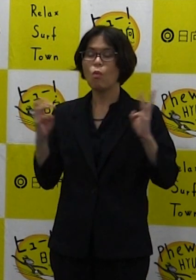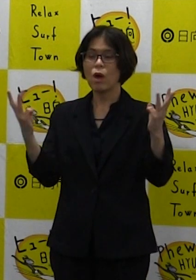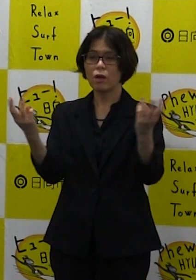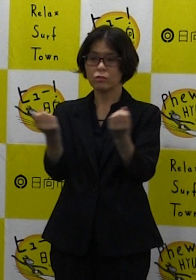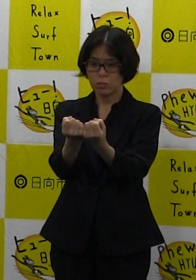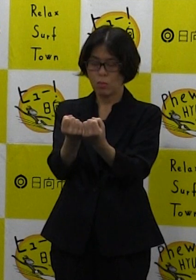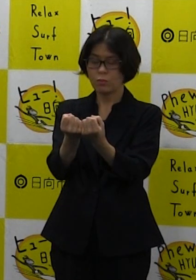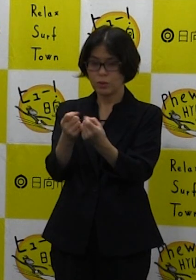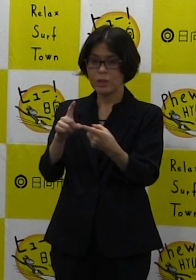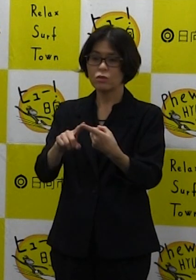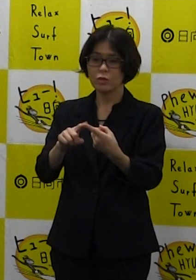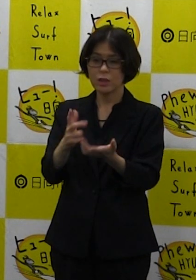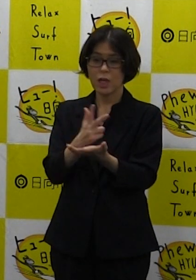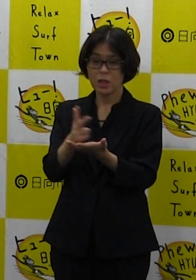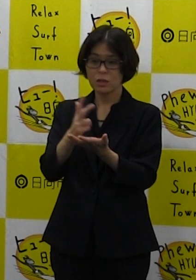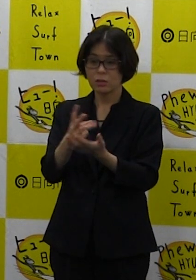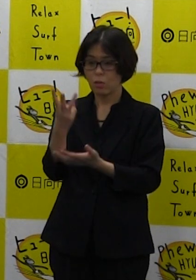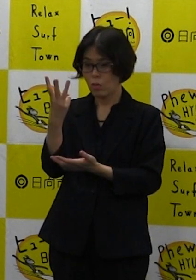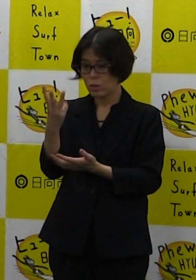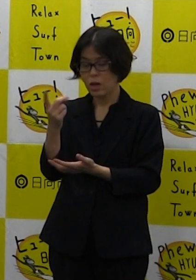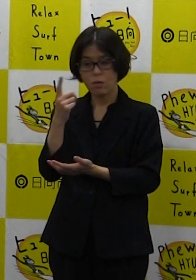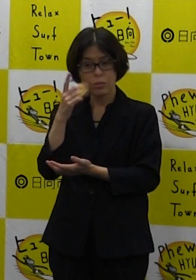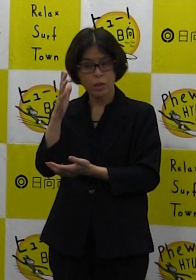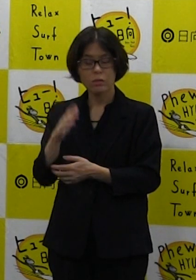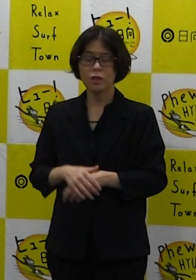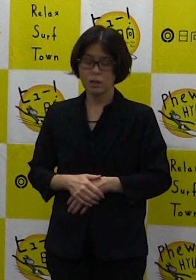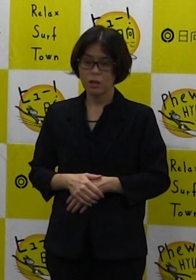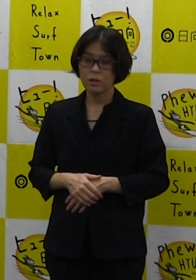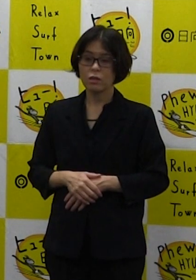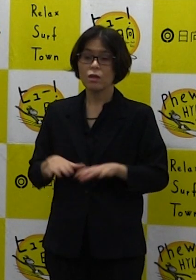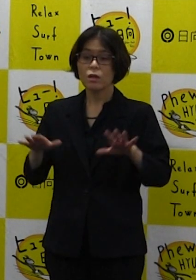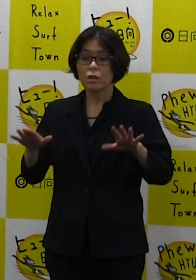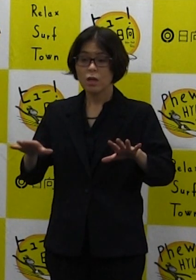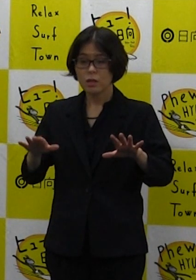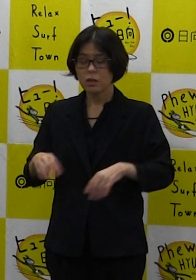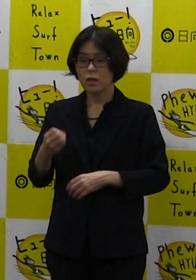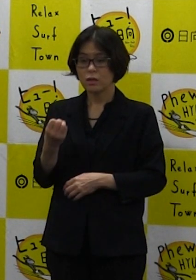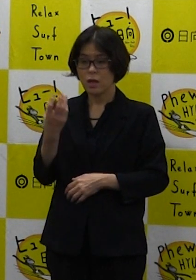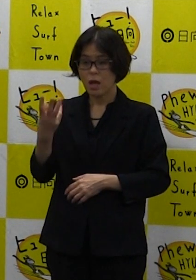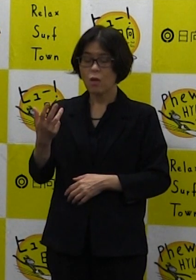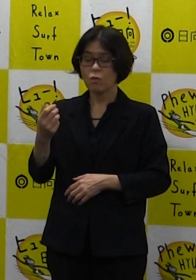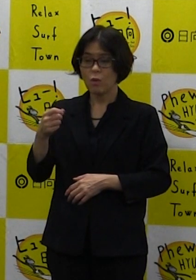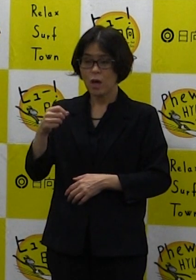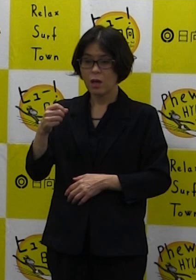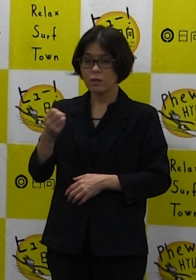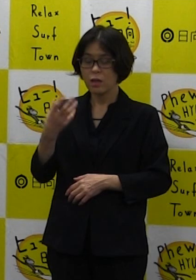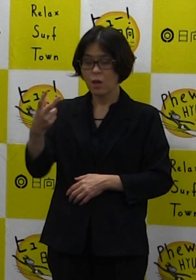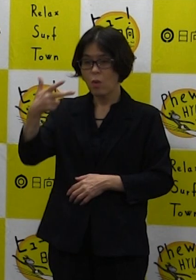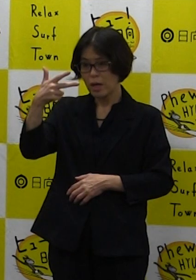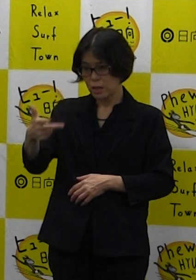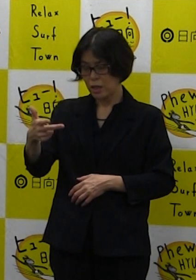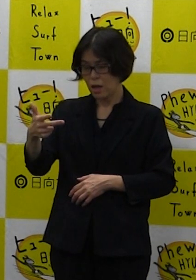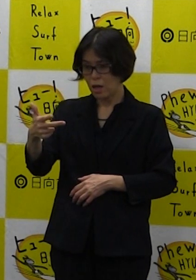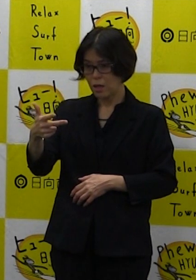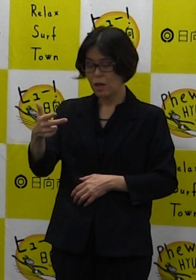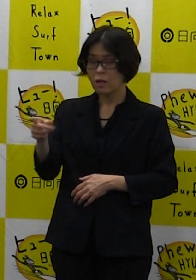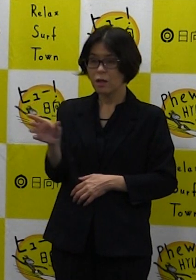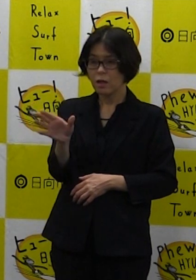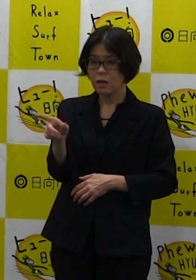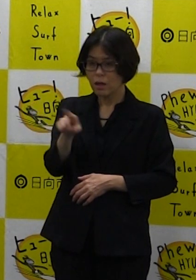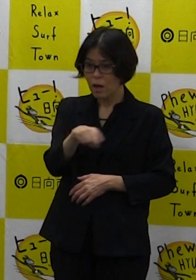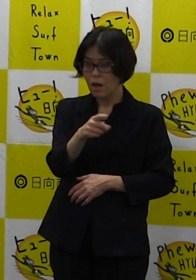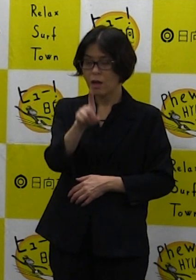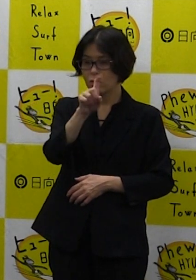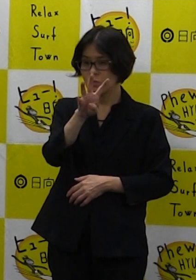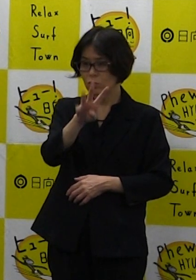資料3をご覧ください現在本市では令和四年度から令和14年度を